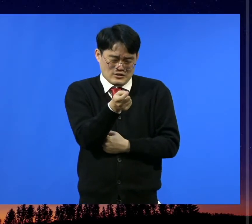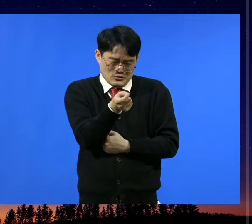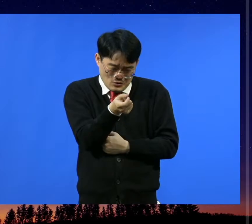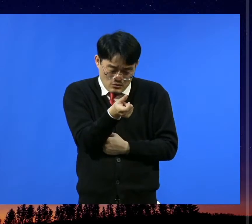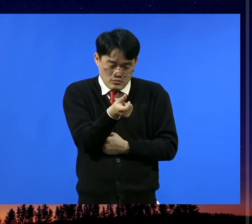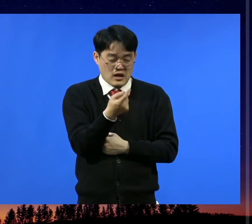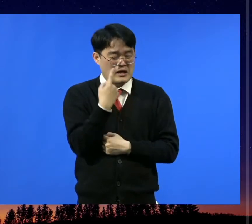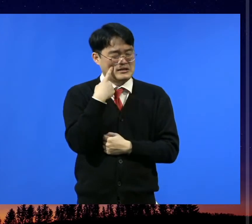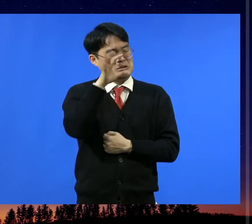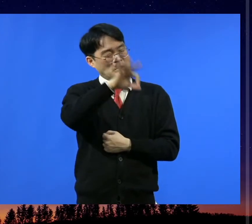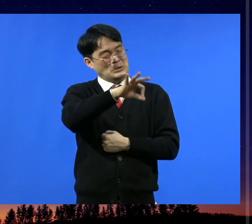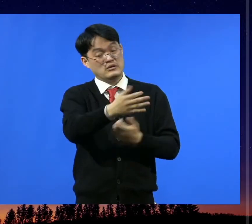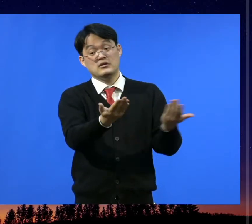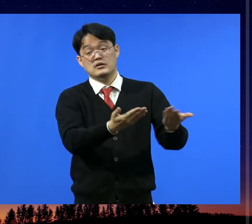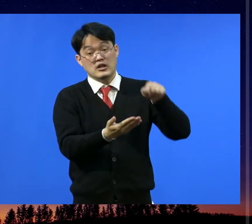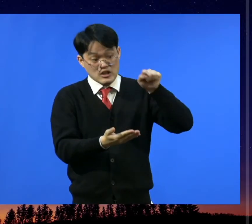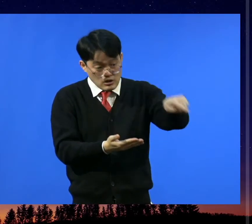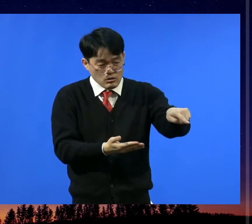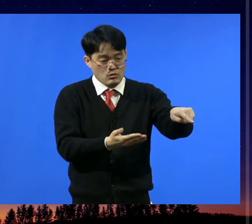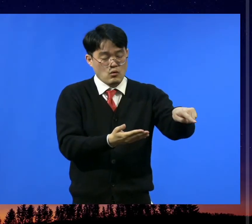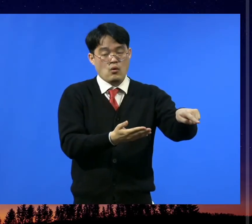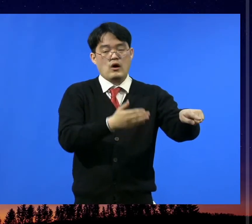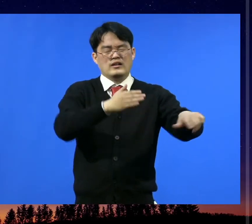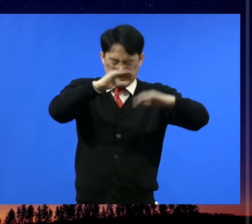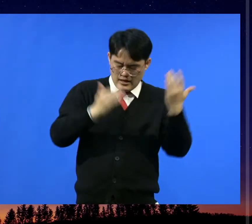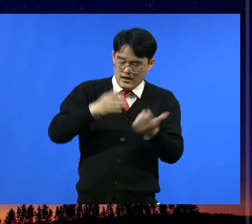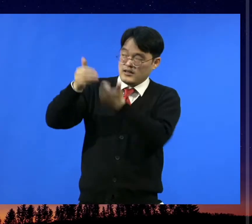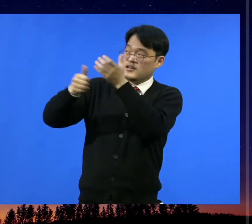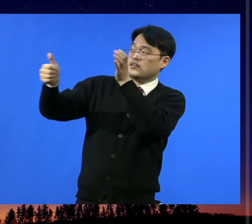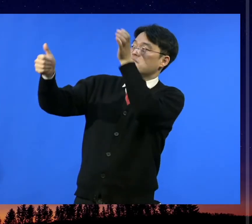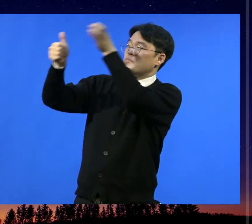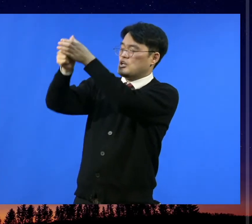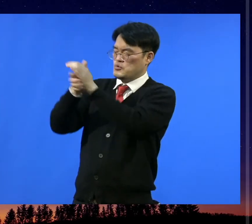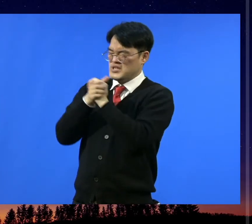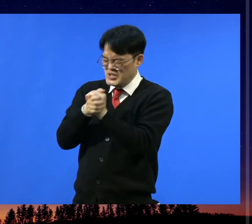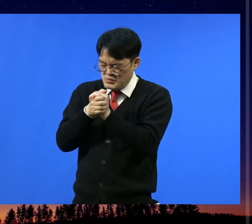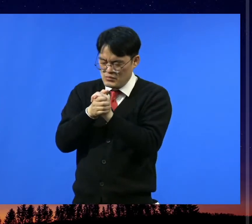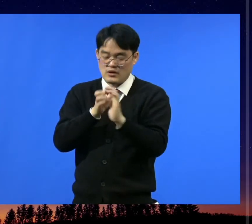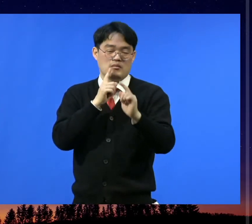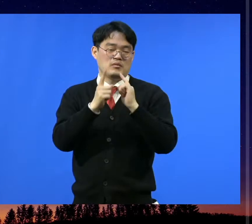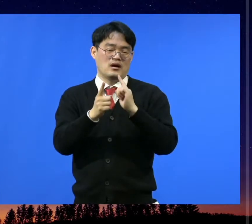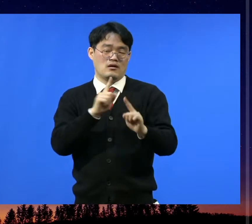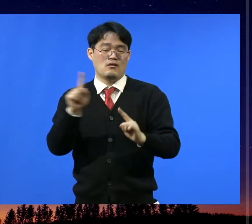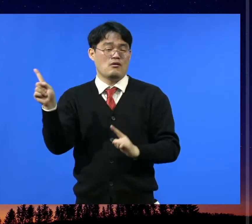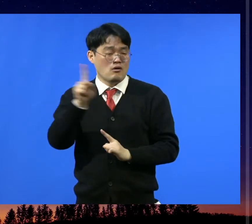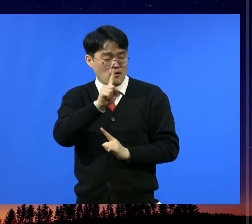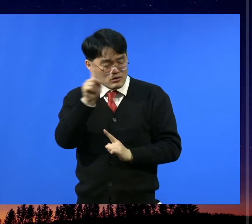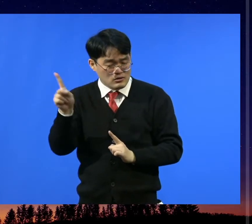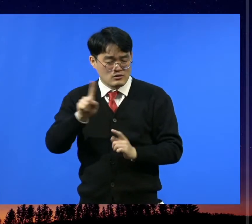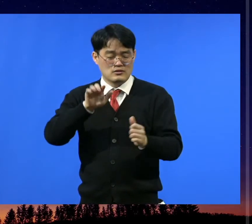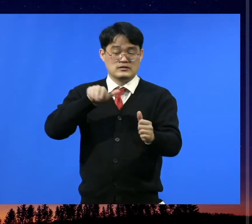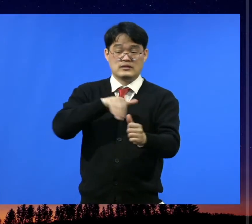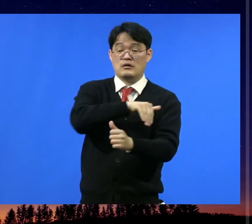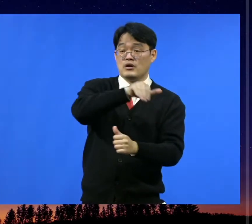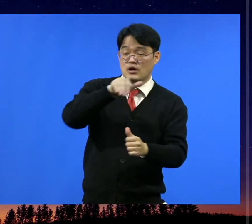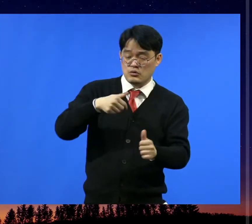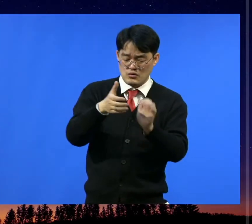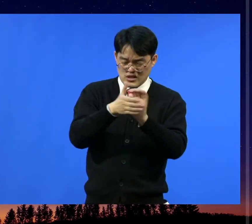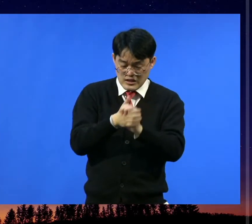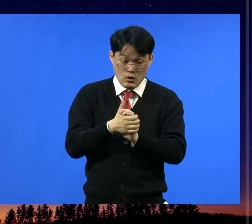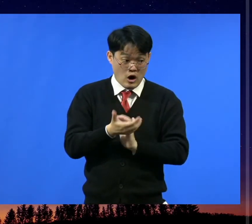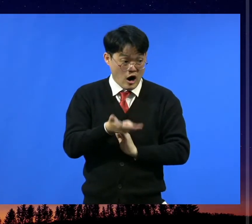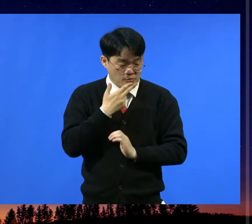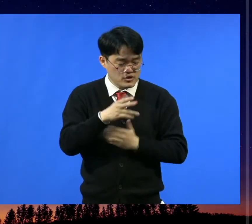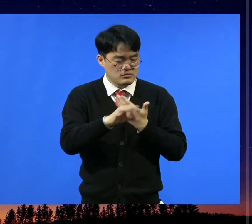것입니다. 항상 이것은 지속적인 거. 어떤 경우에도 기도하라는 거예요. 기도 안 하고 하면 사고 난다.